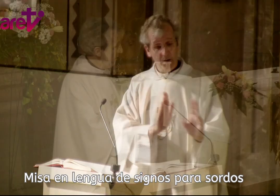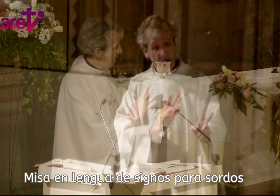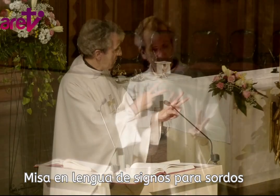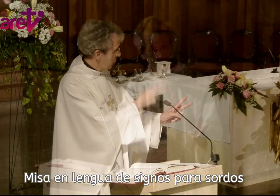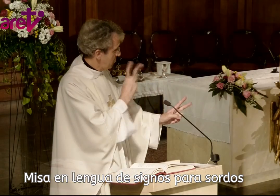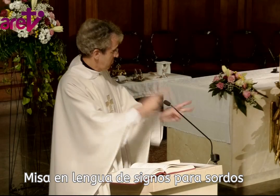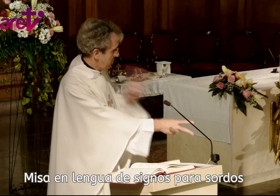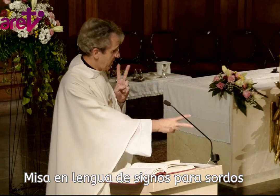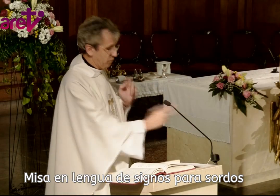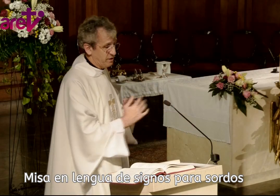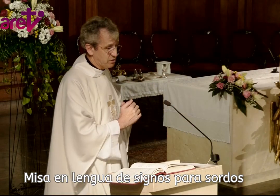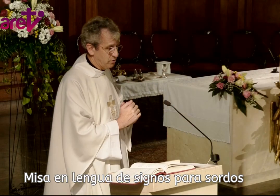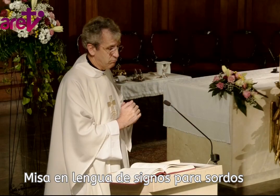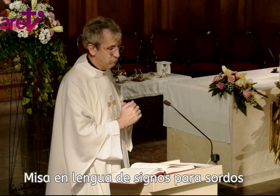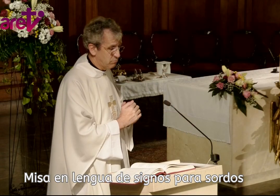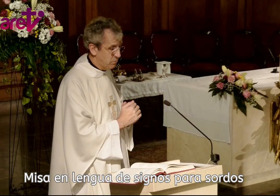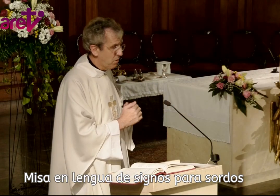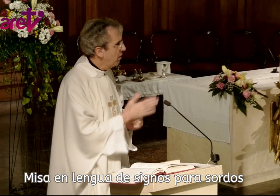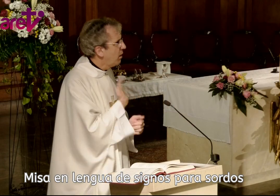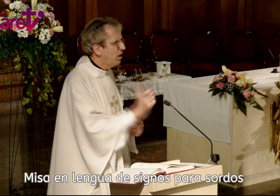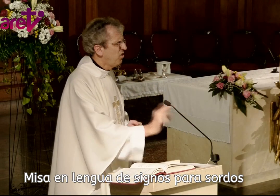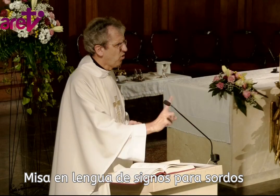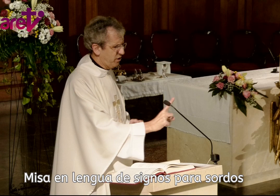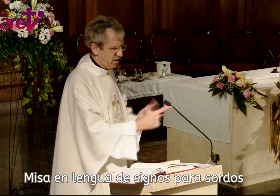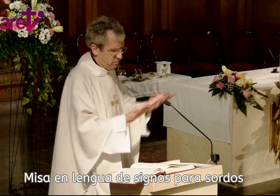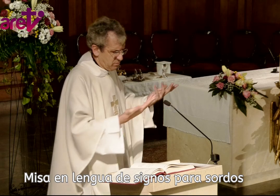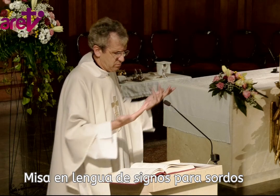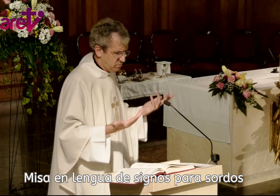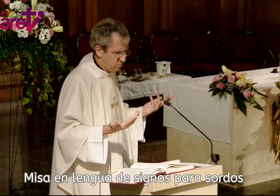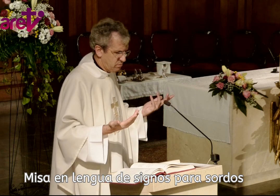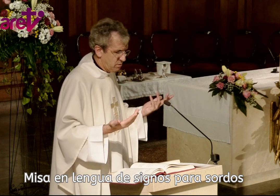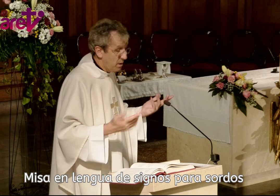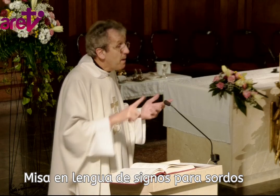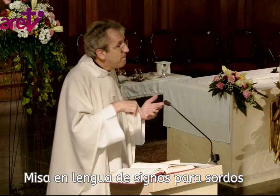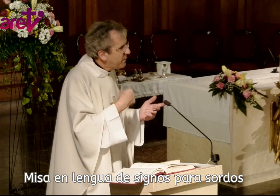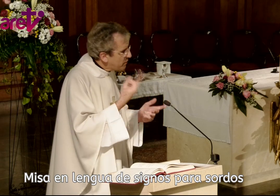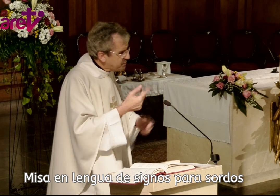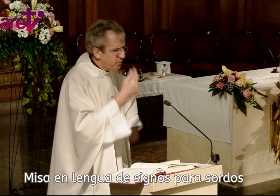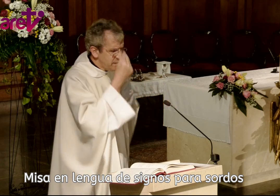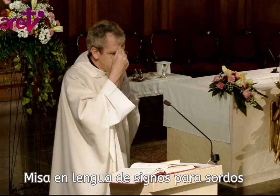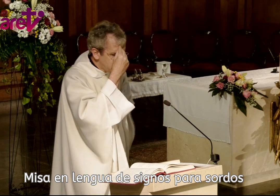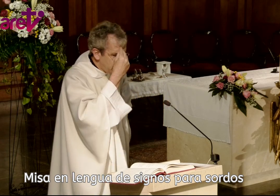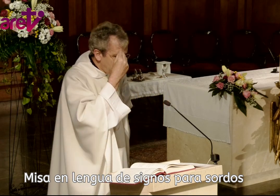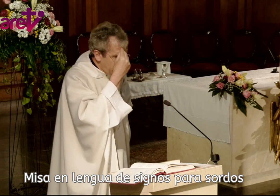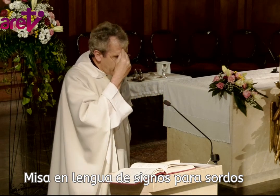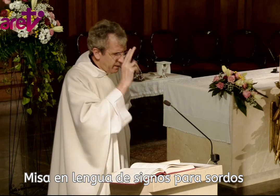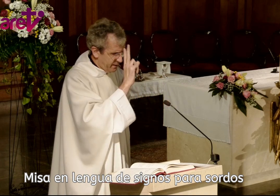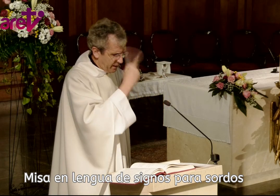El hijo le contestó, no quiero. Pero después